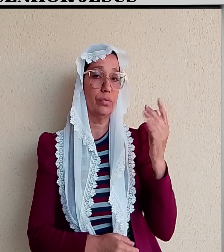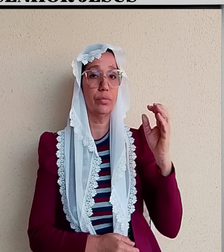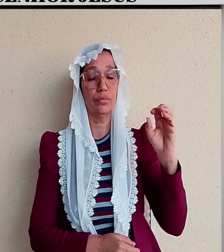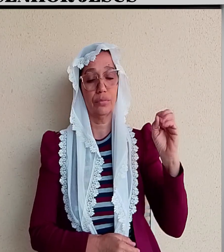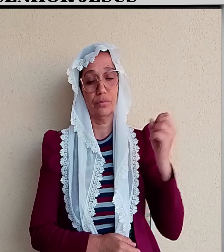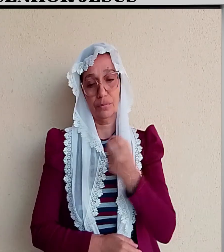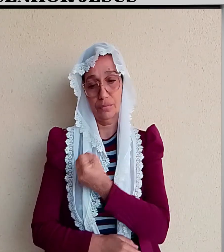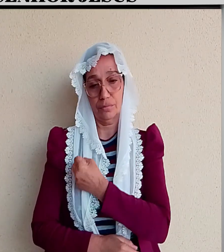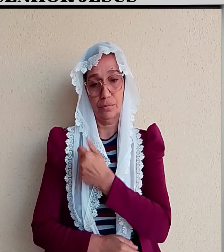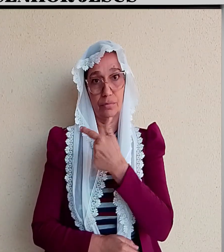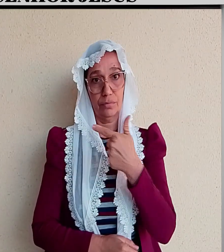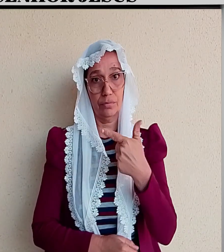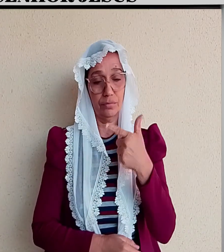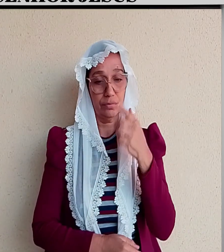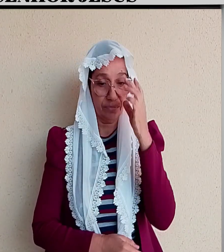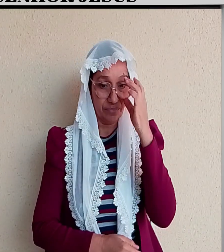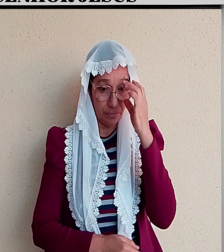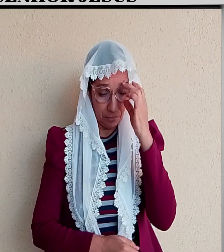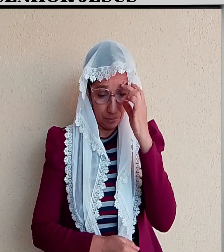Glória a Deus.